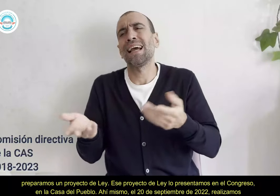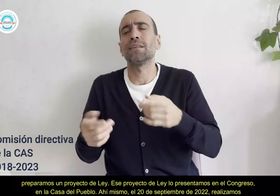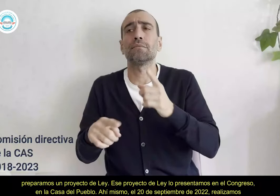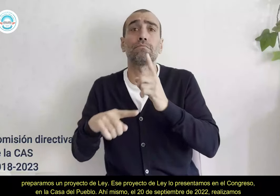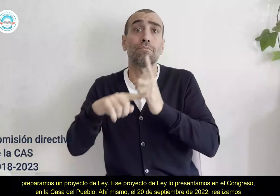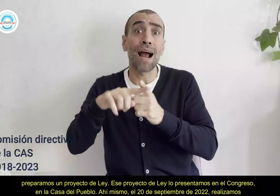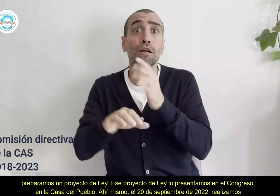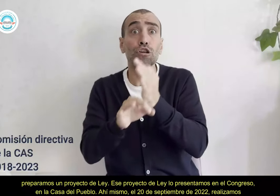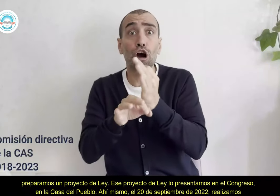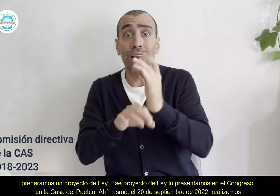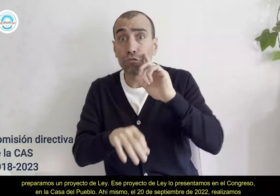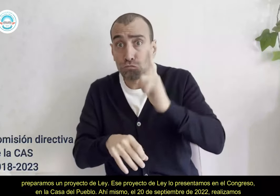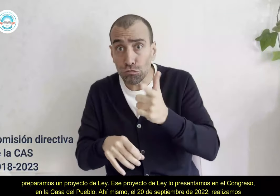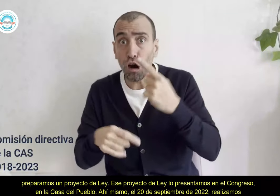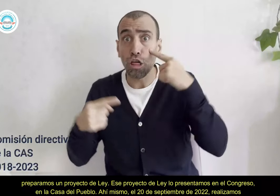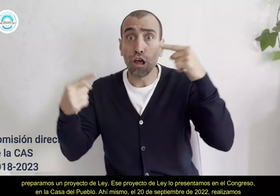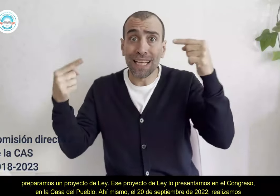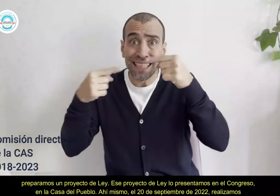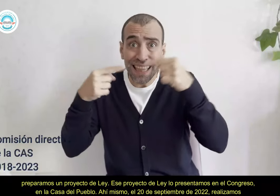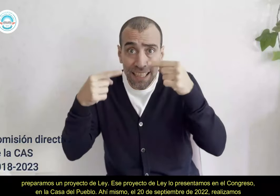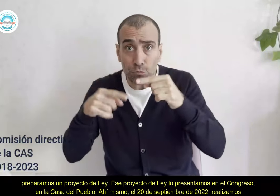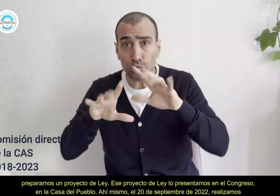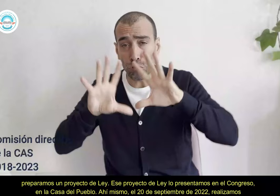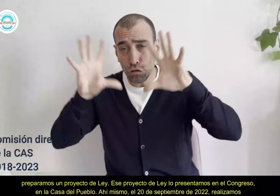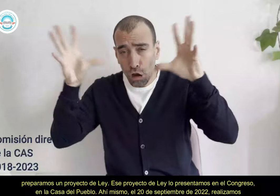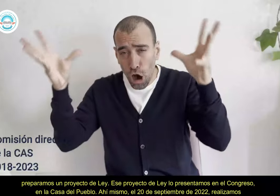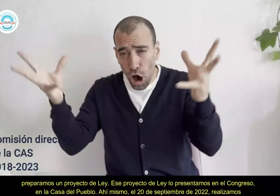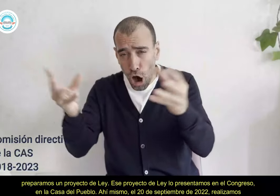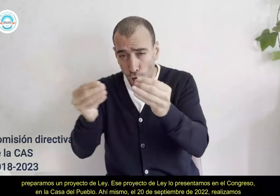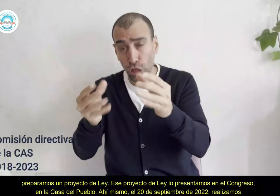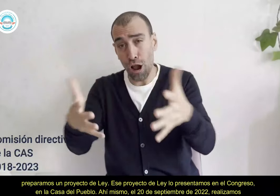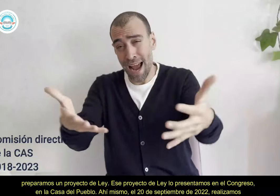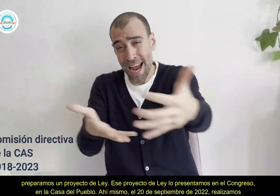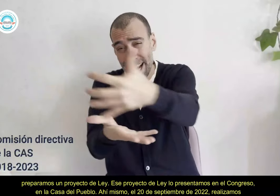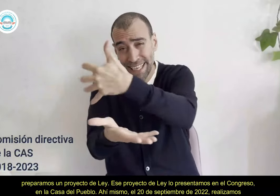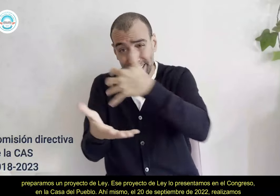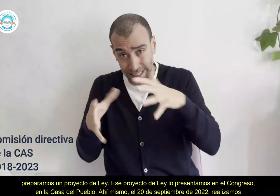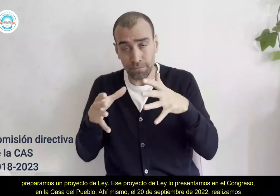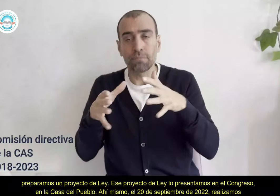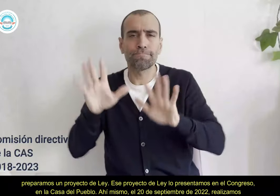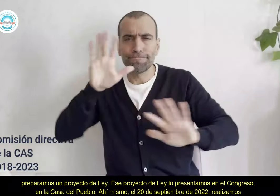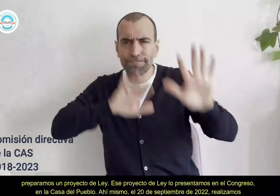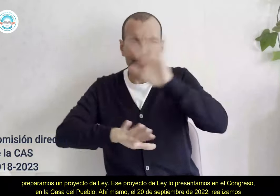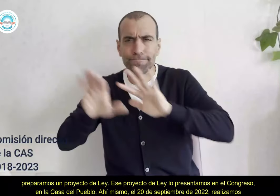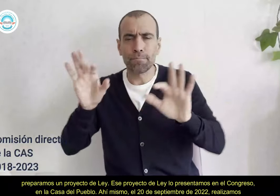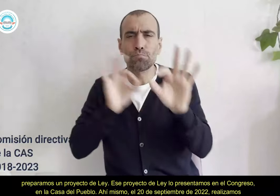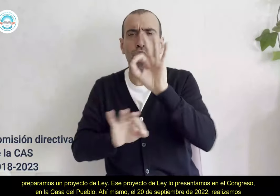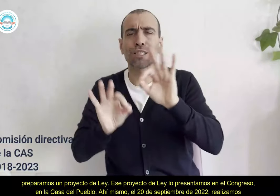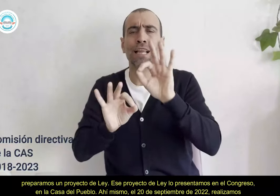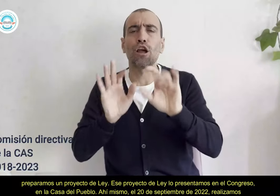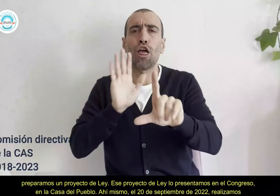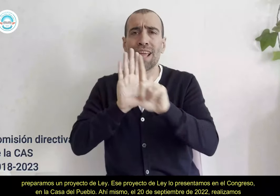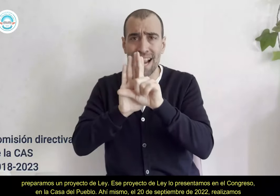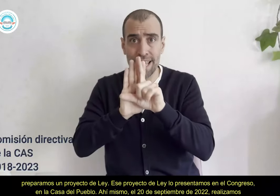con todas esas cosas, con las asociaciones de sordos y escuelas, con toda esa información preparamos un proyecto de